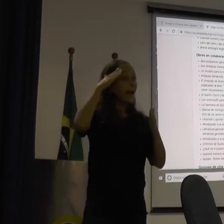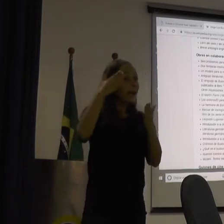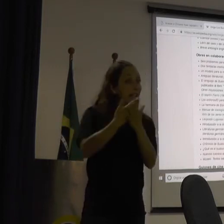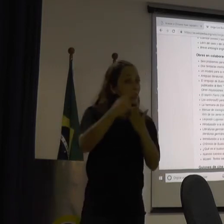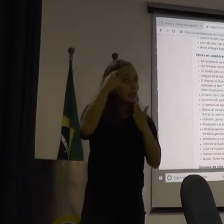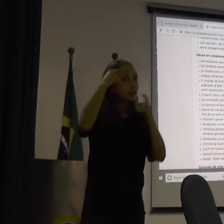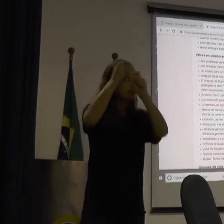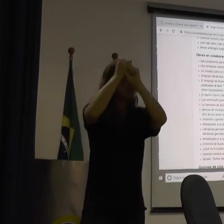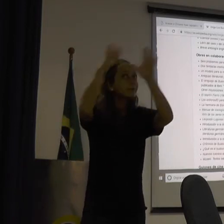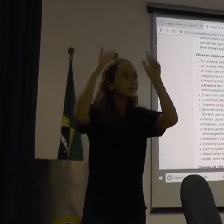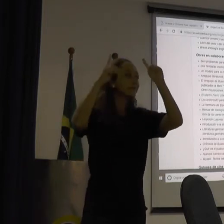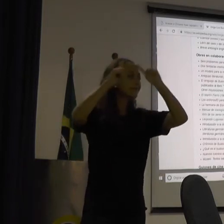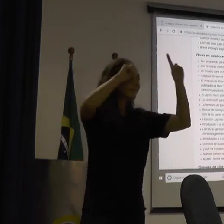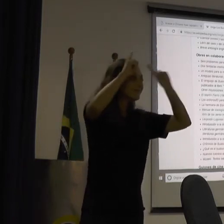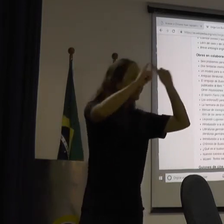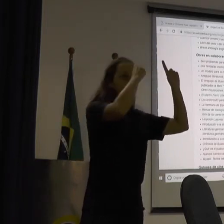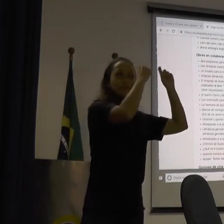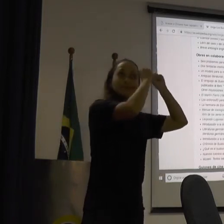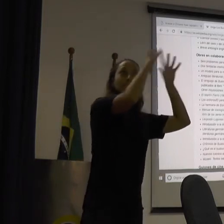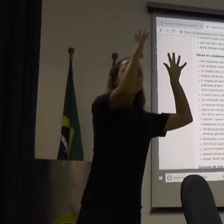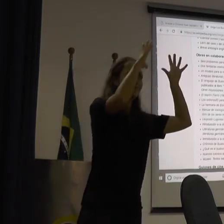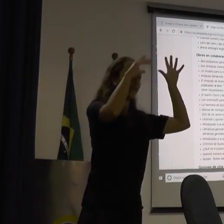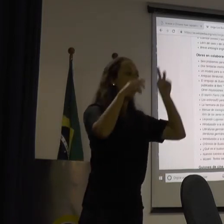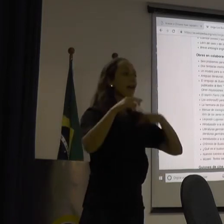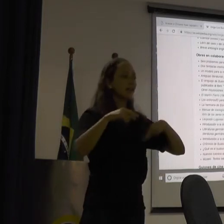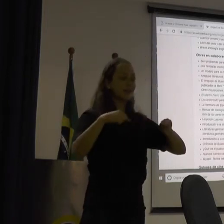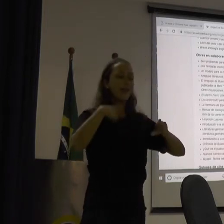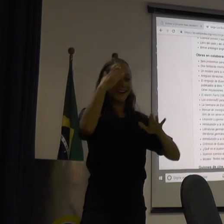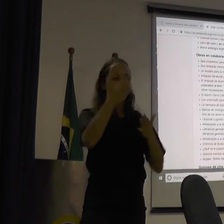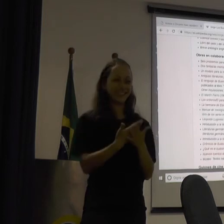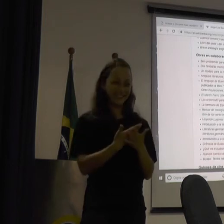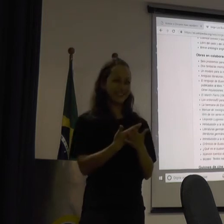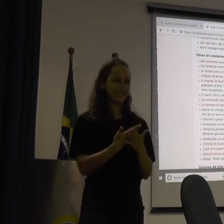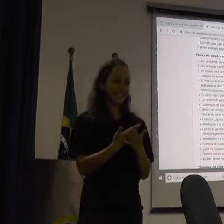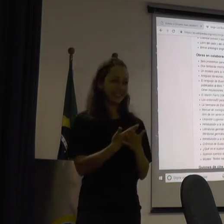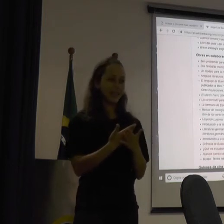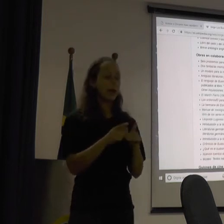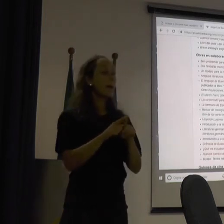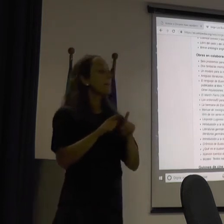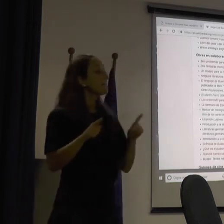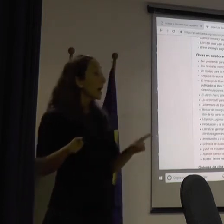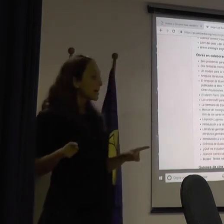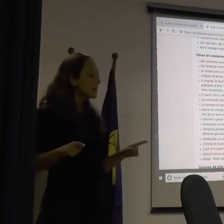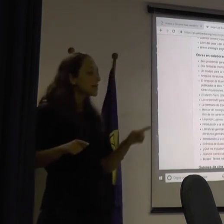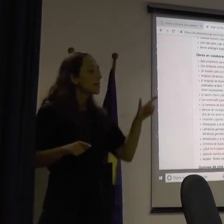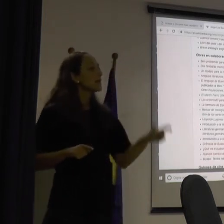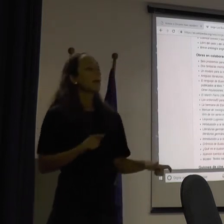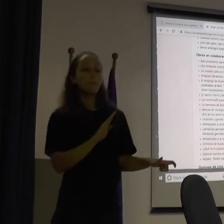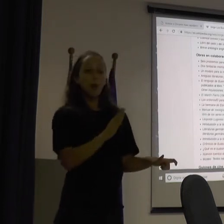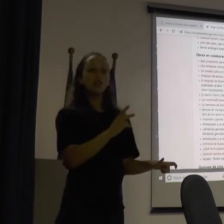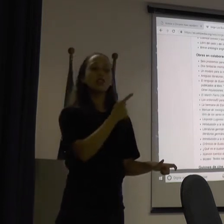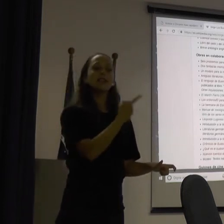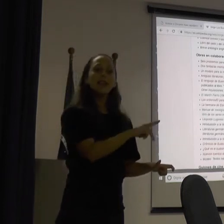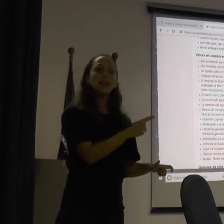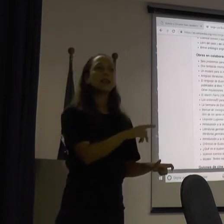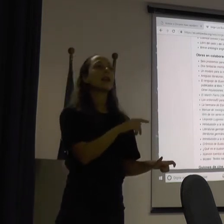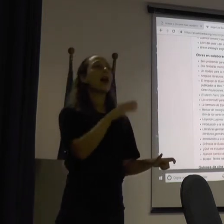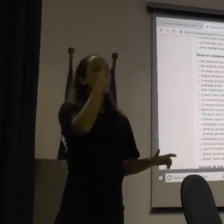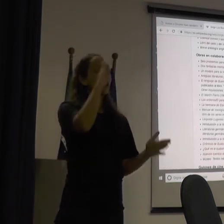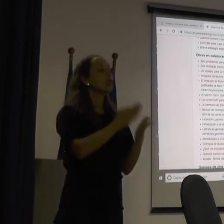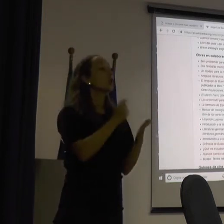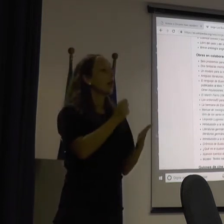da religião. Fazer essas piadas. Mas o fato é que a religião está presente como força da